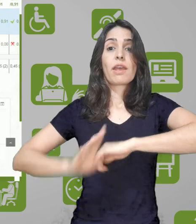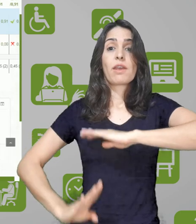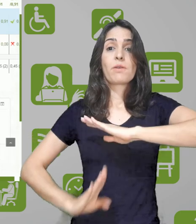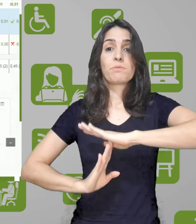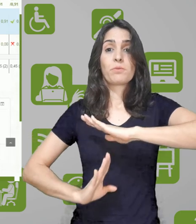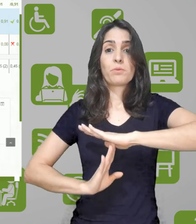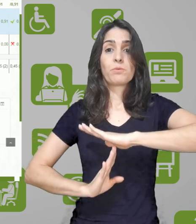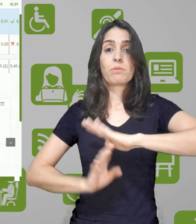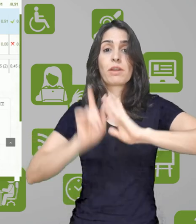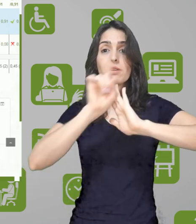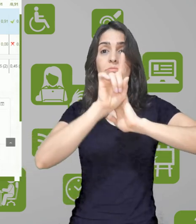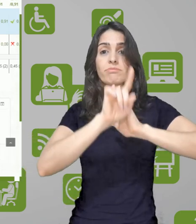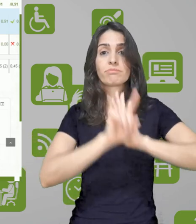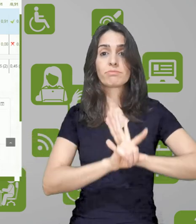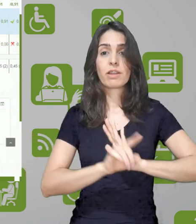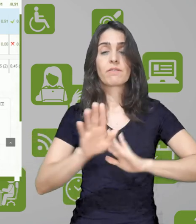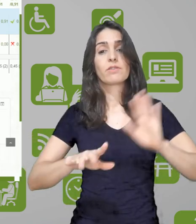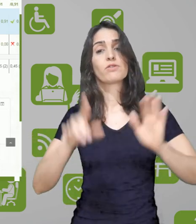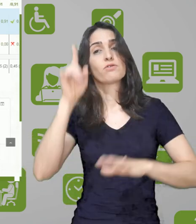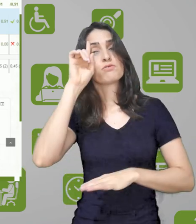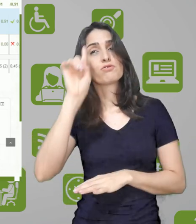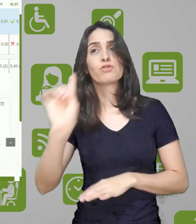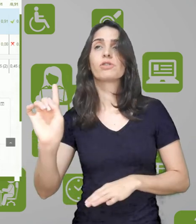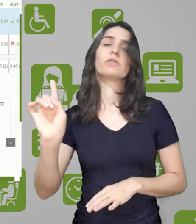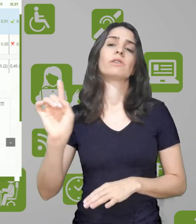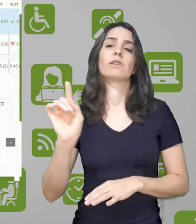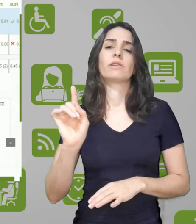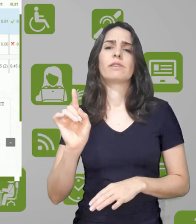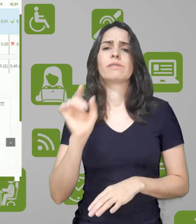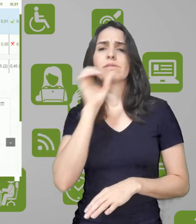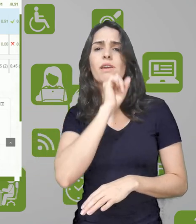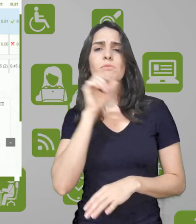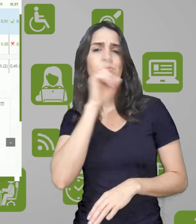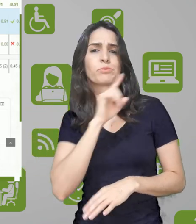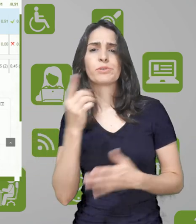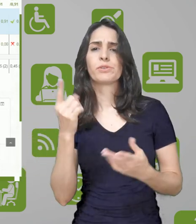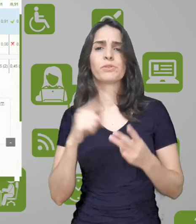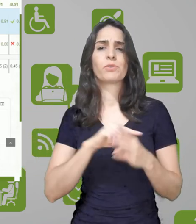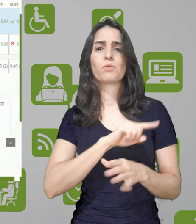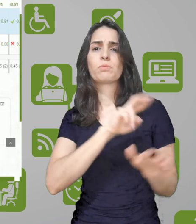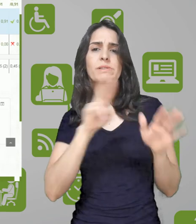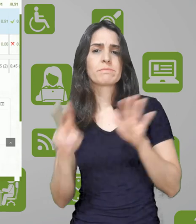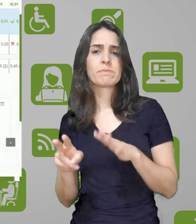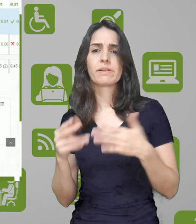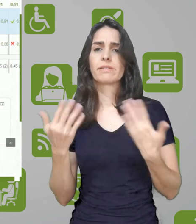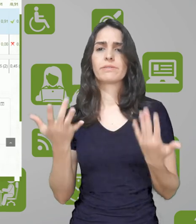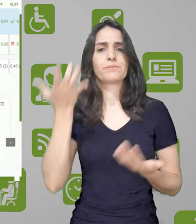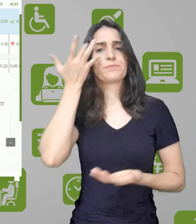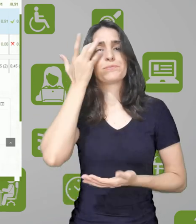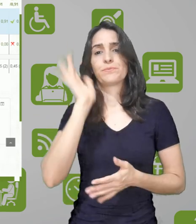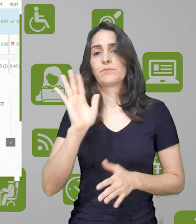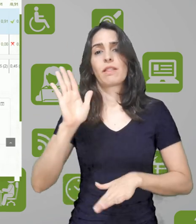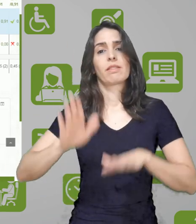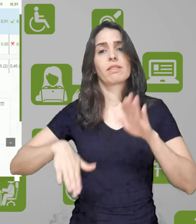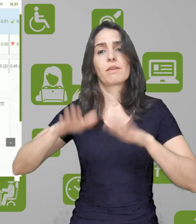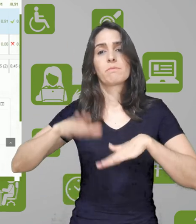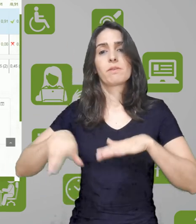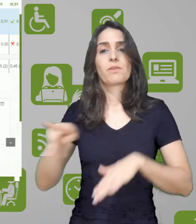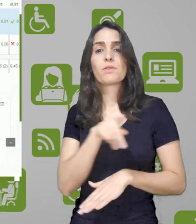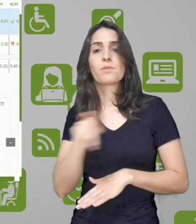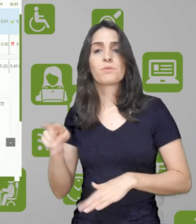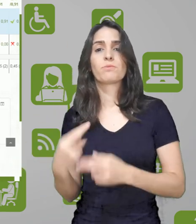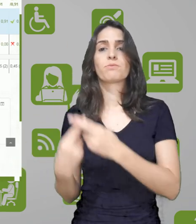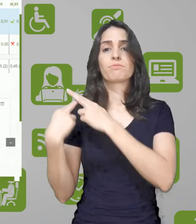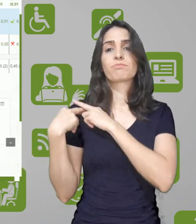tempo total de resposta do questionário que pode ser de um dia o fim de semana uma semana tá certo isso tudo depende da